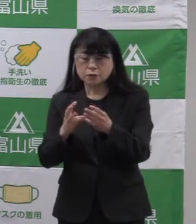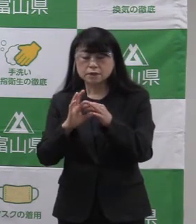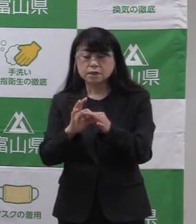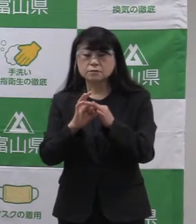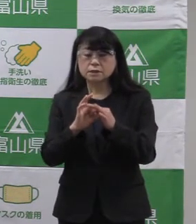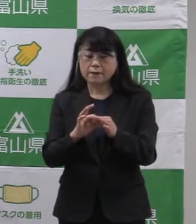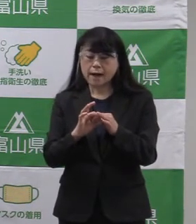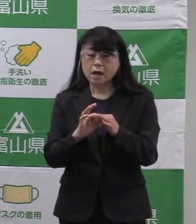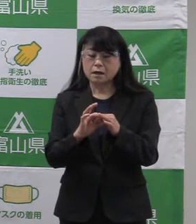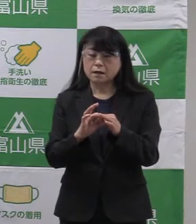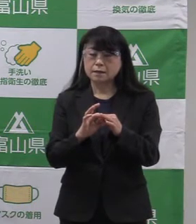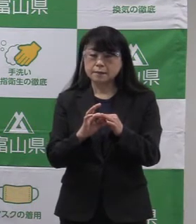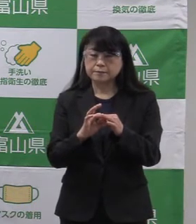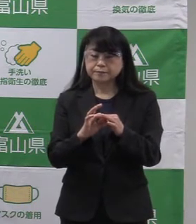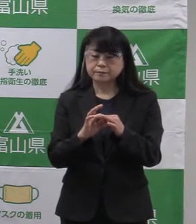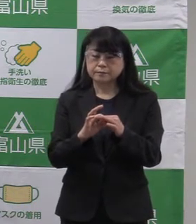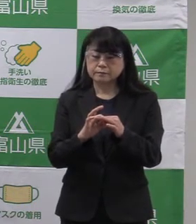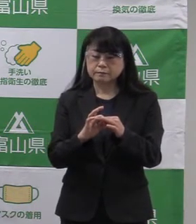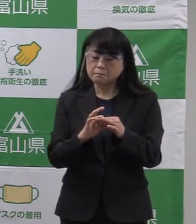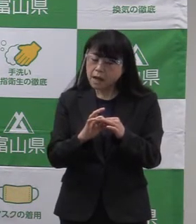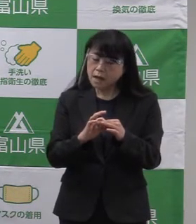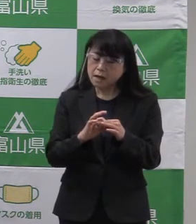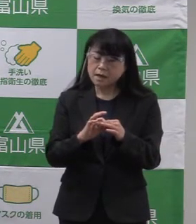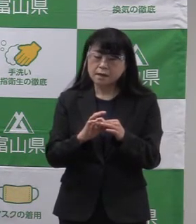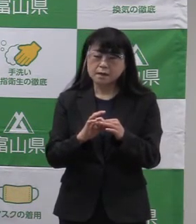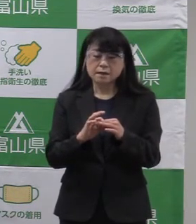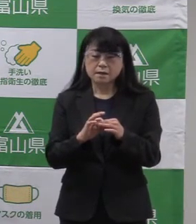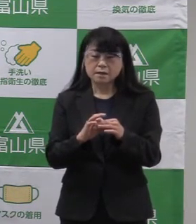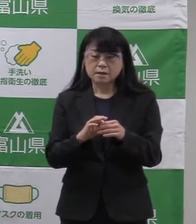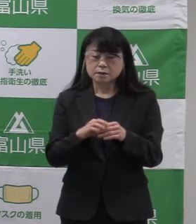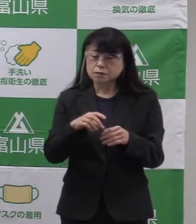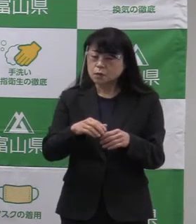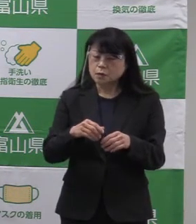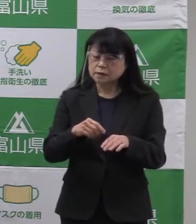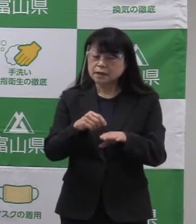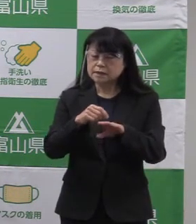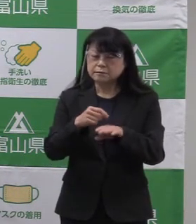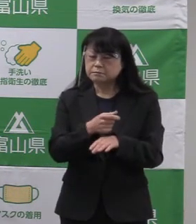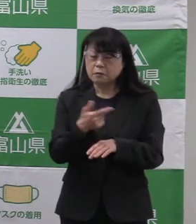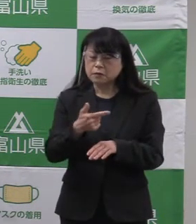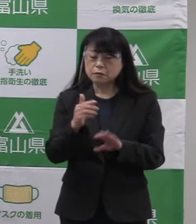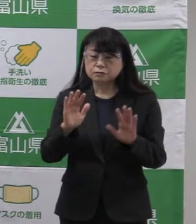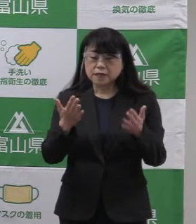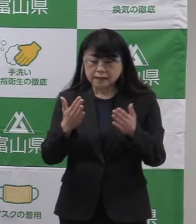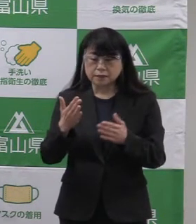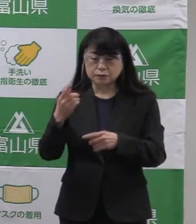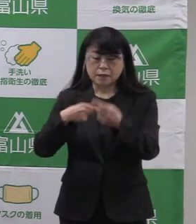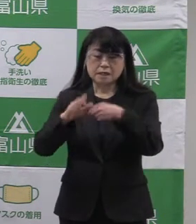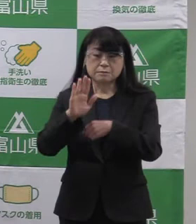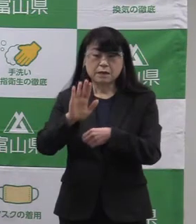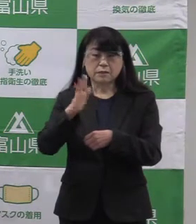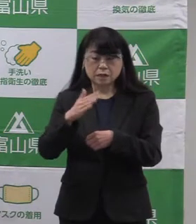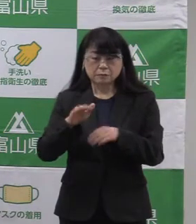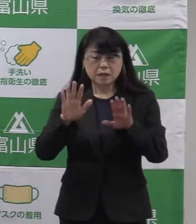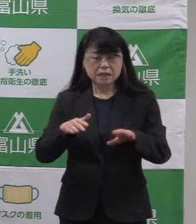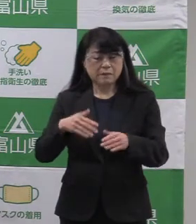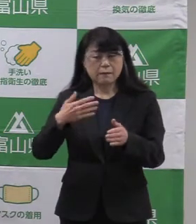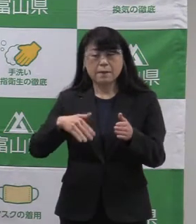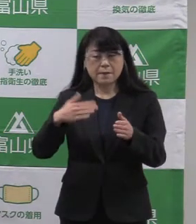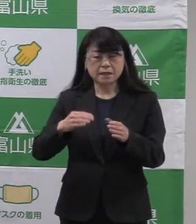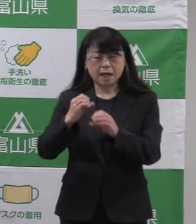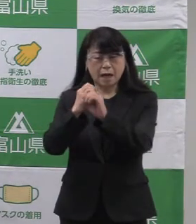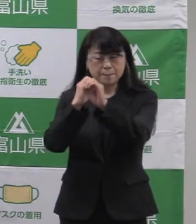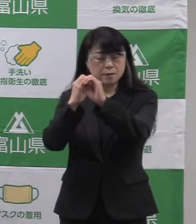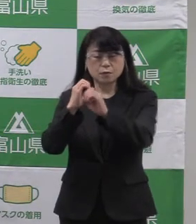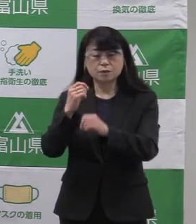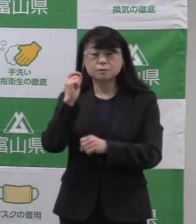ださほどではないんじゃないかという知見もありたまりつつありますが、いわばまだ不透明、例が少ないということ